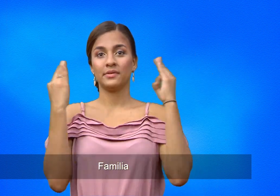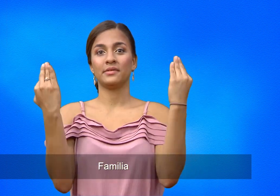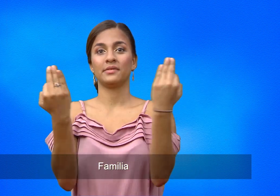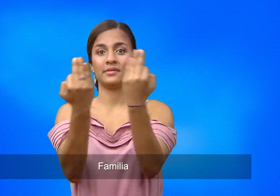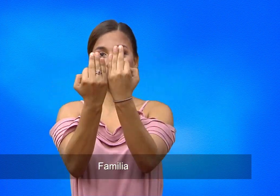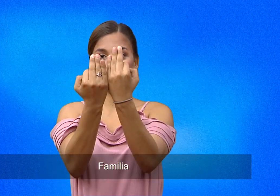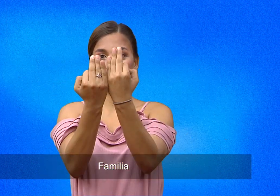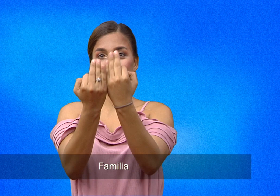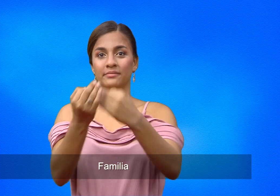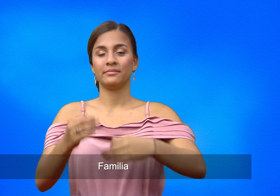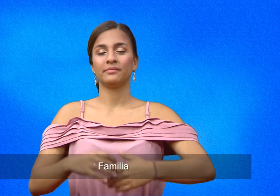familia